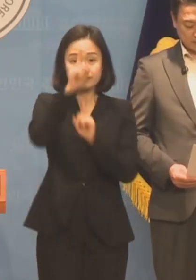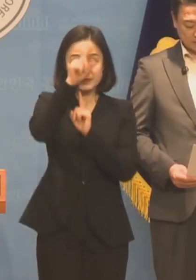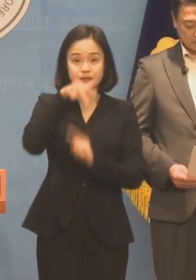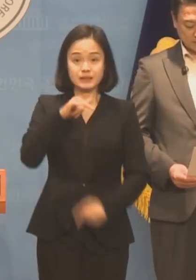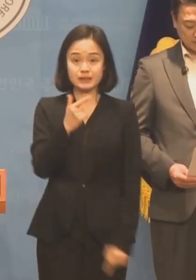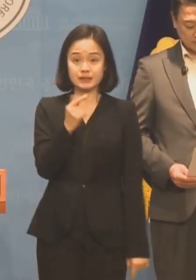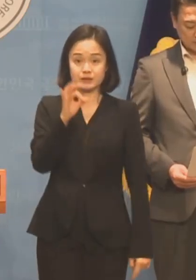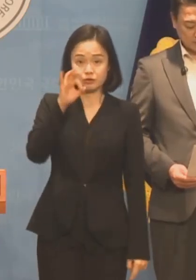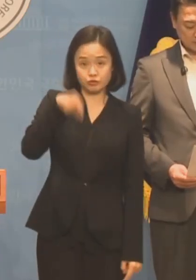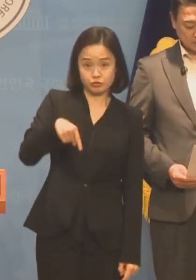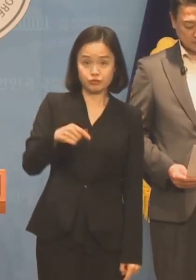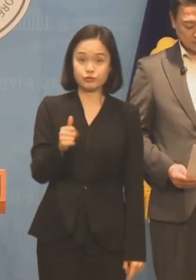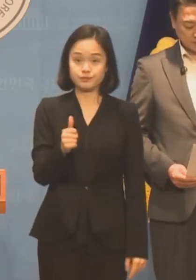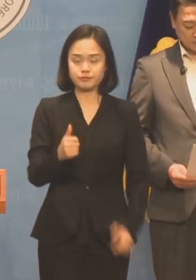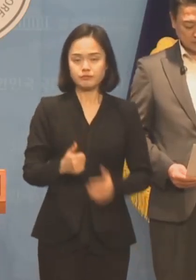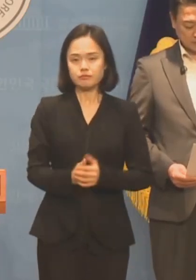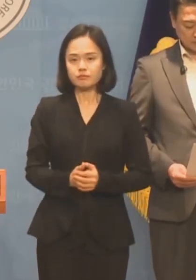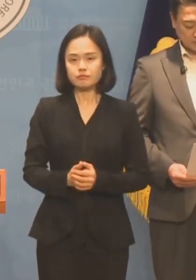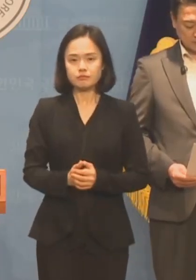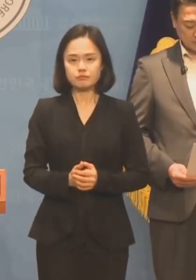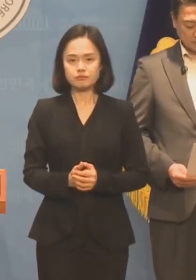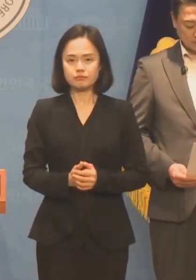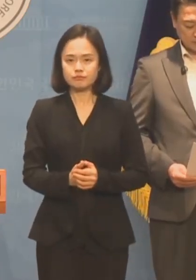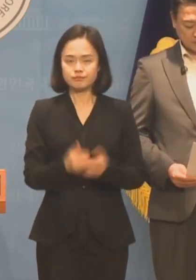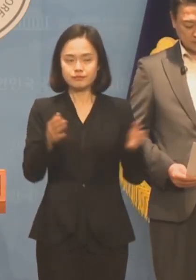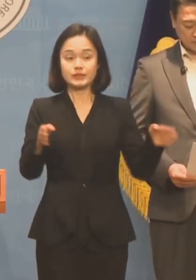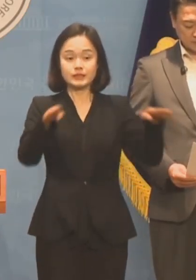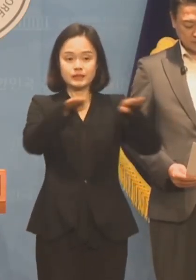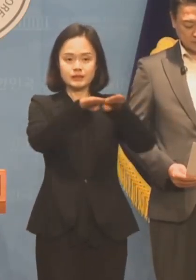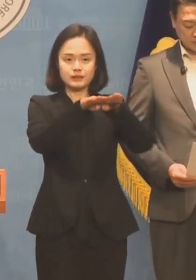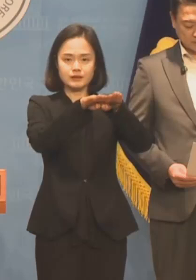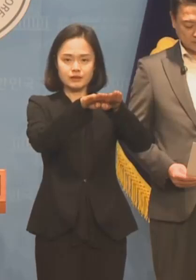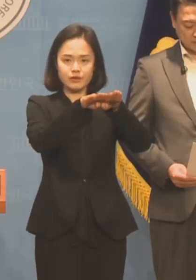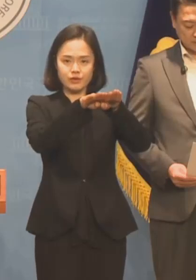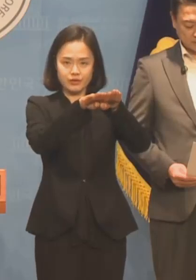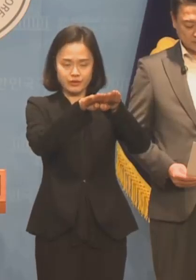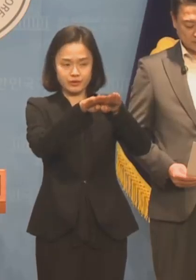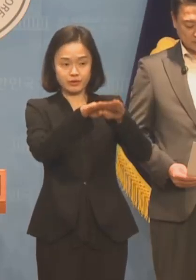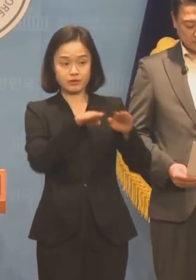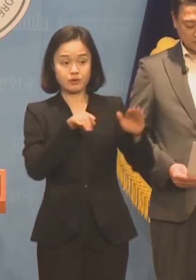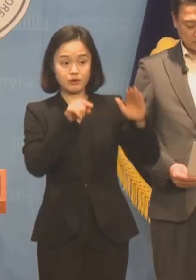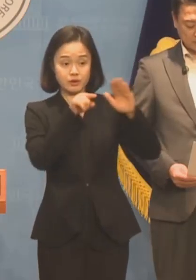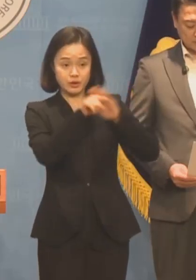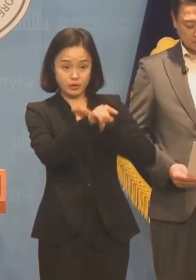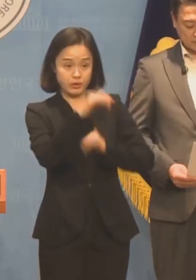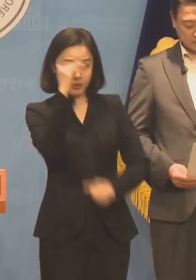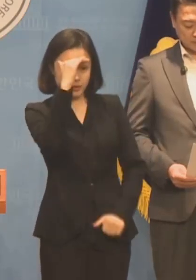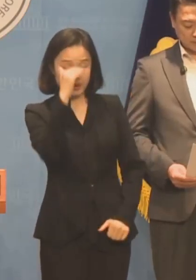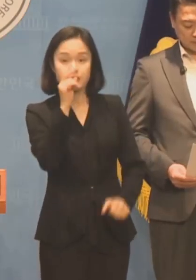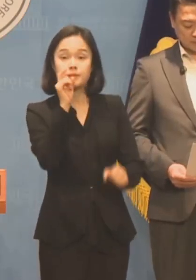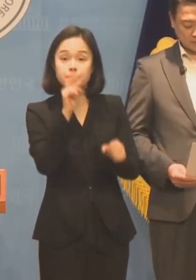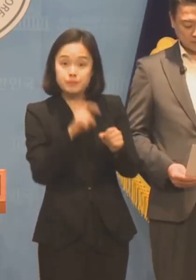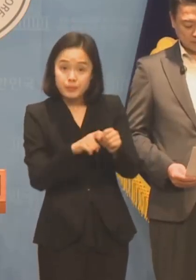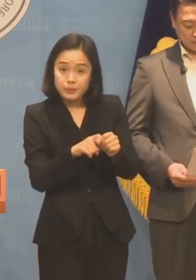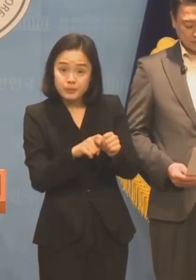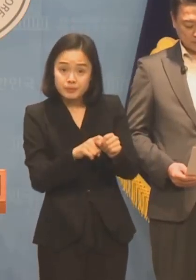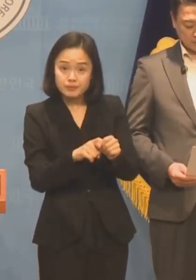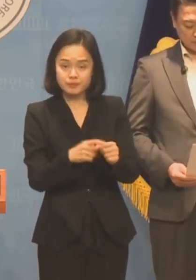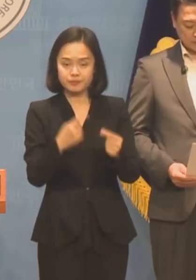통합방위 목적 등을 위한 시설 견학 명목으로 1경비단장과